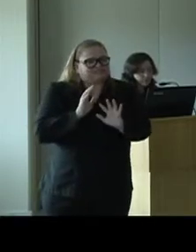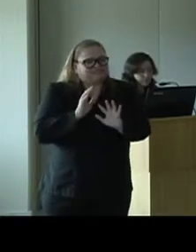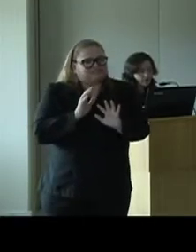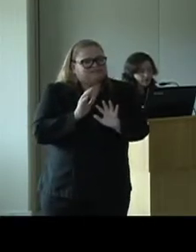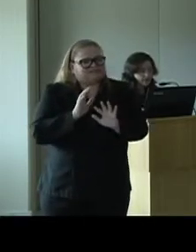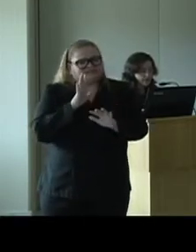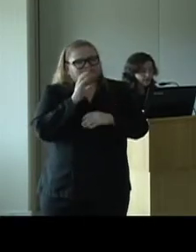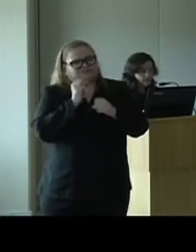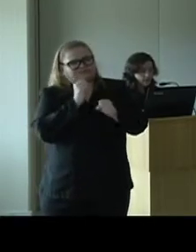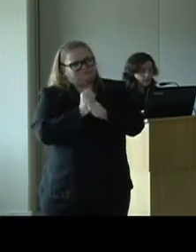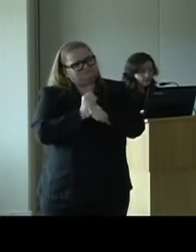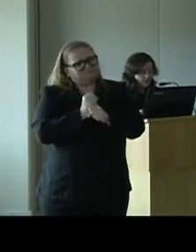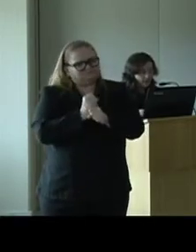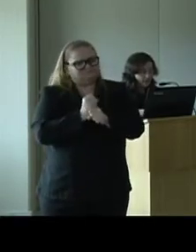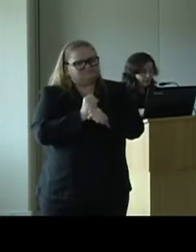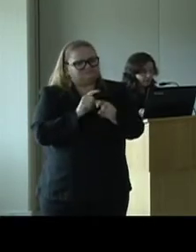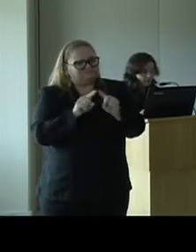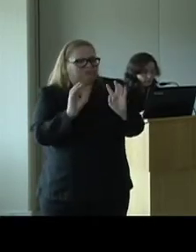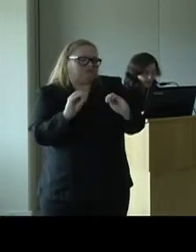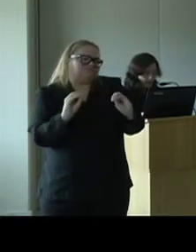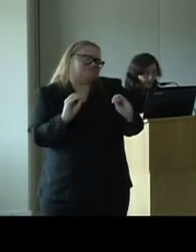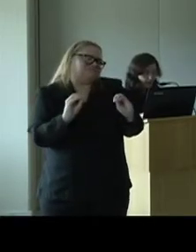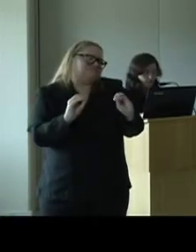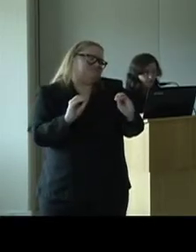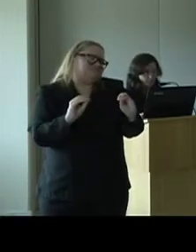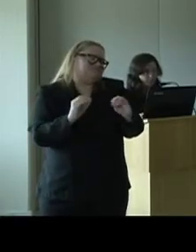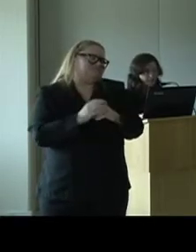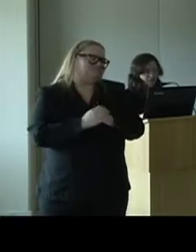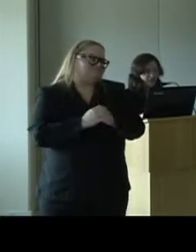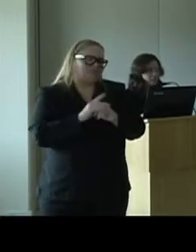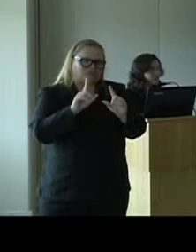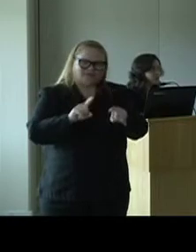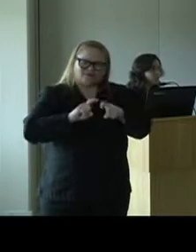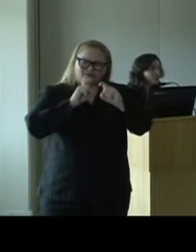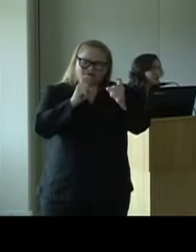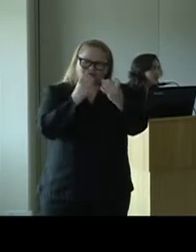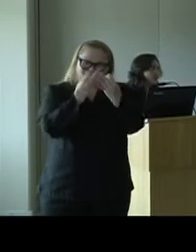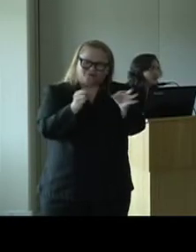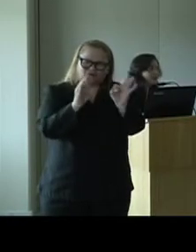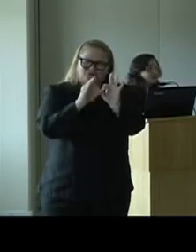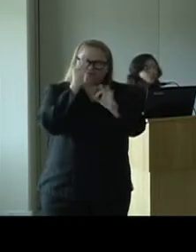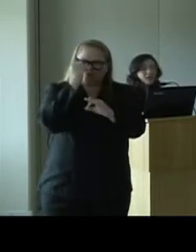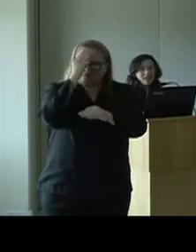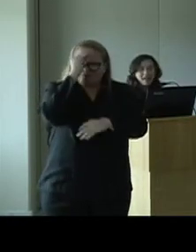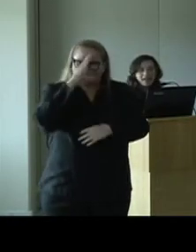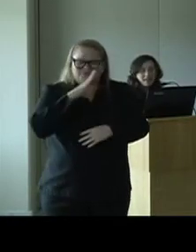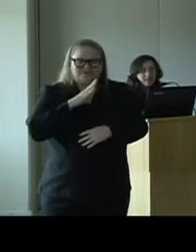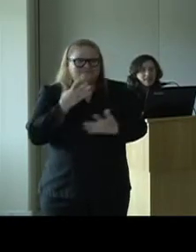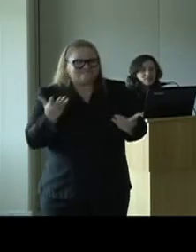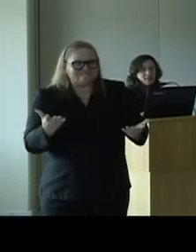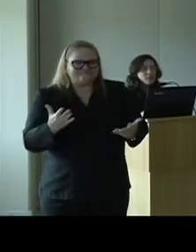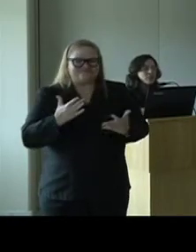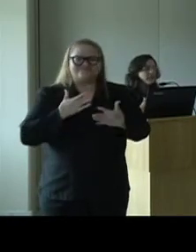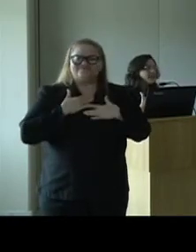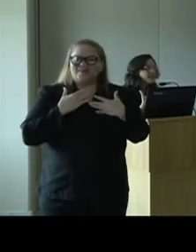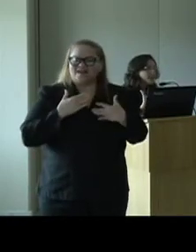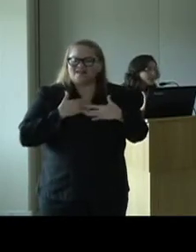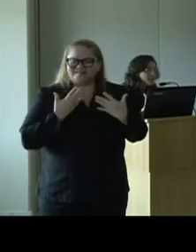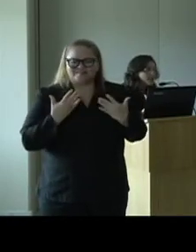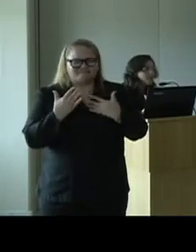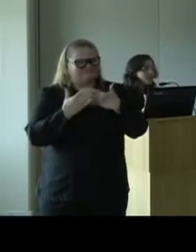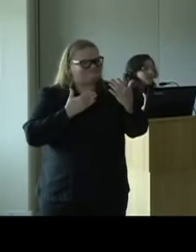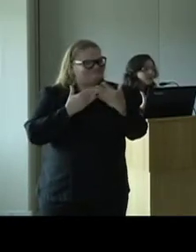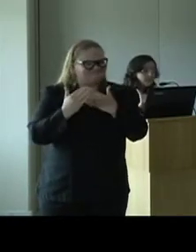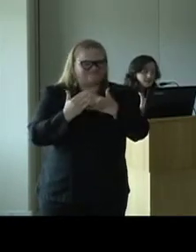hace 5 años. Pero nada, él fue un legado bien importante porque además era un tipo súper alegre. O sea, que a pesar de